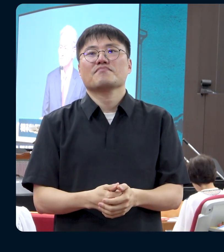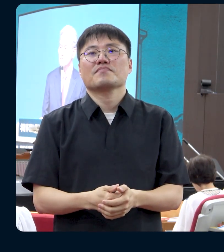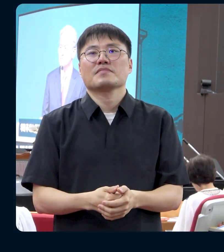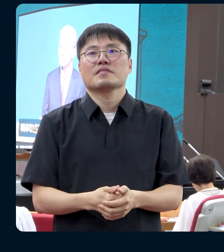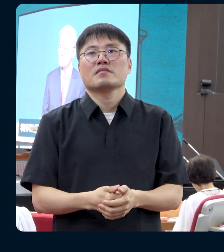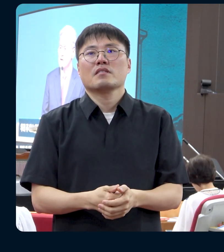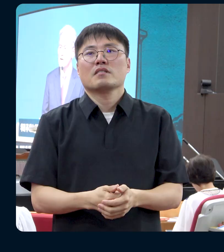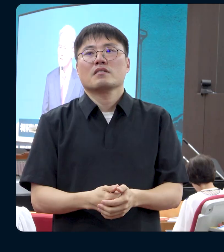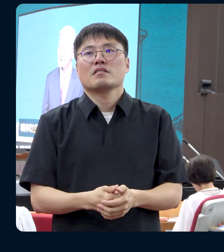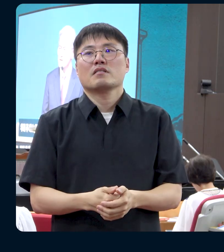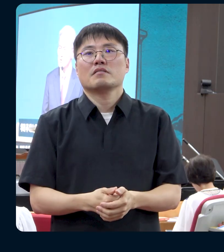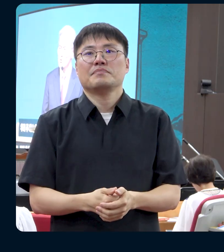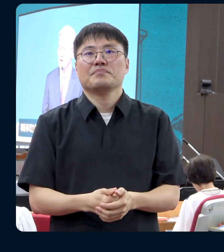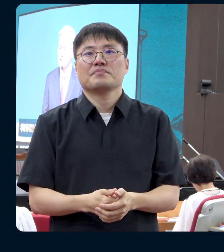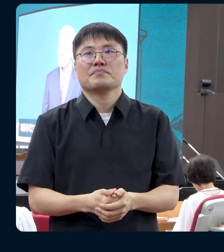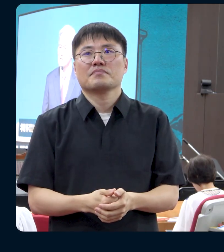그리스도,